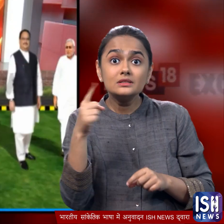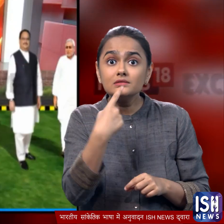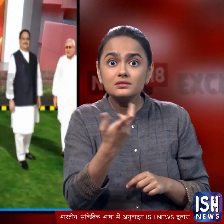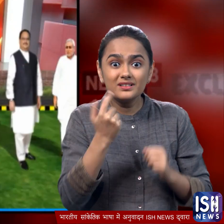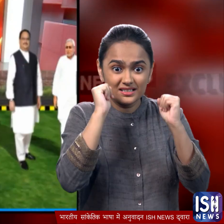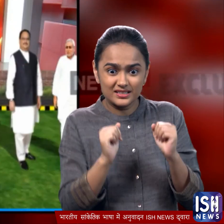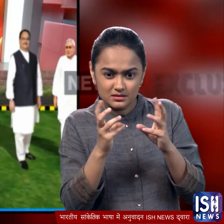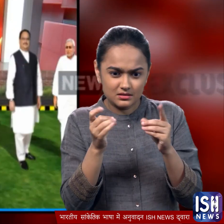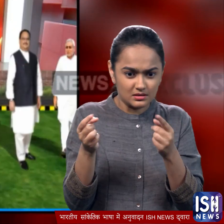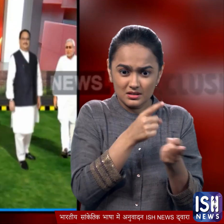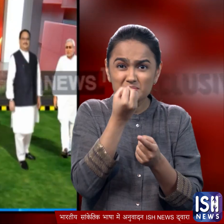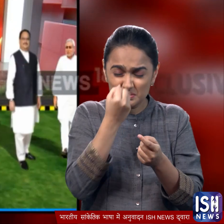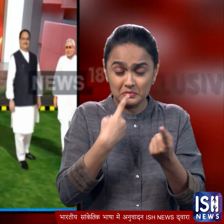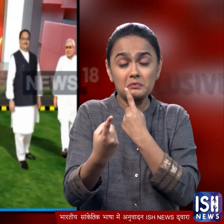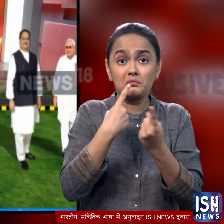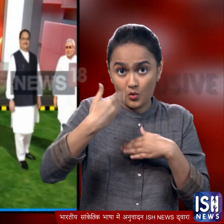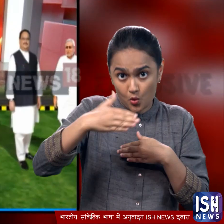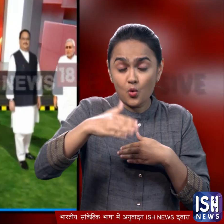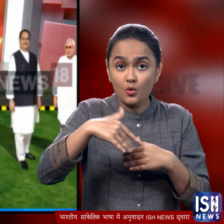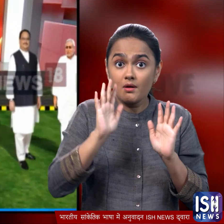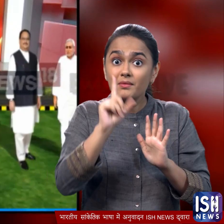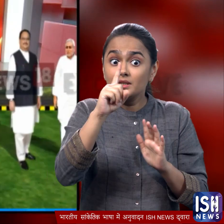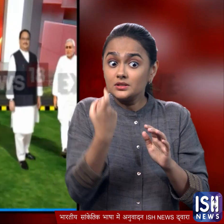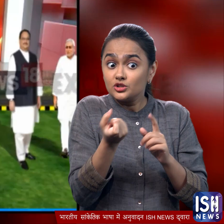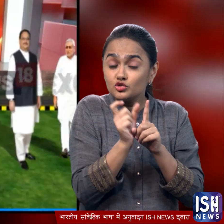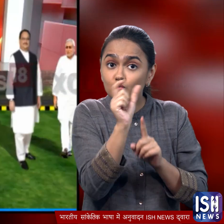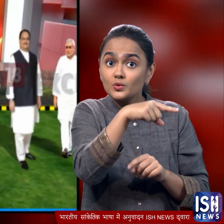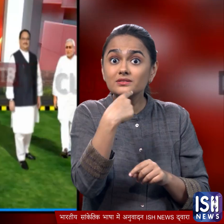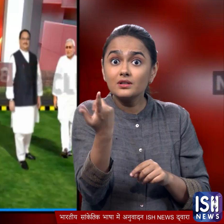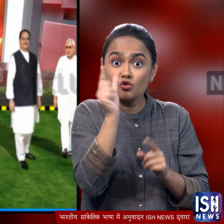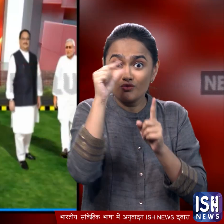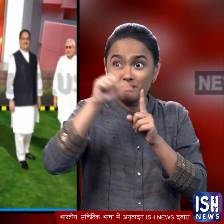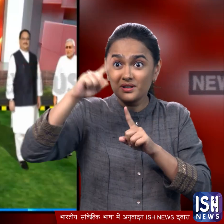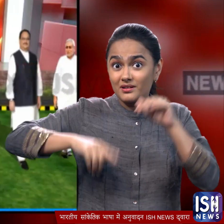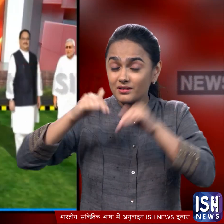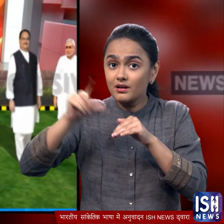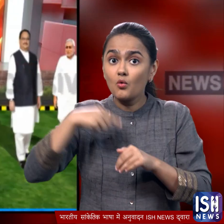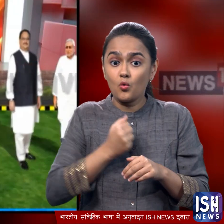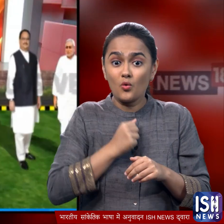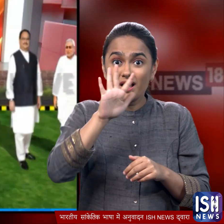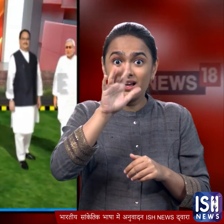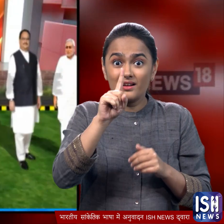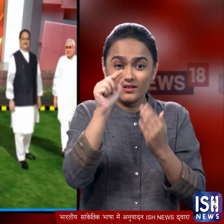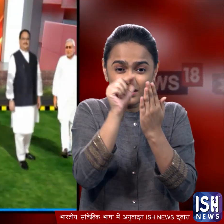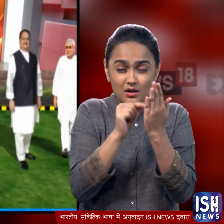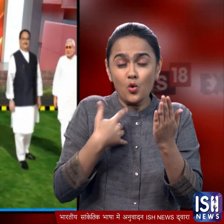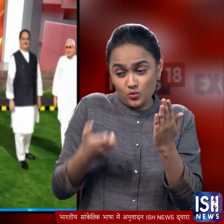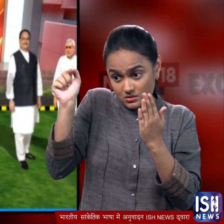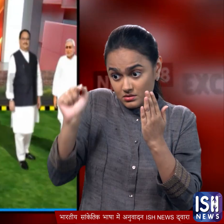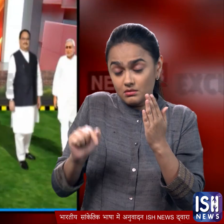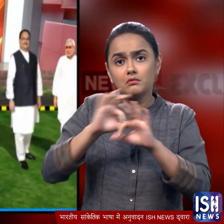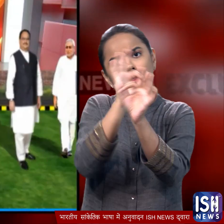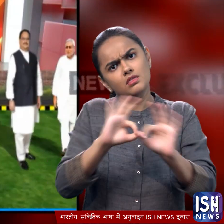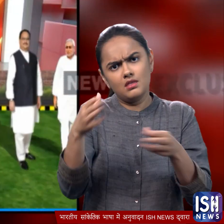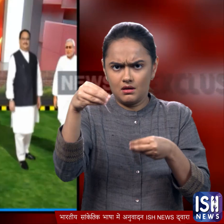के बीच सीटों के तालमेल पर बातचीत चल रही है, लेकिन जेडीयू ने यूपी चुनाव के लिए अपने 51 उम्मीदवारों की लिस्ट तैयार